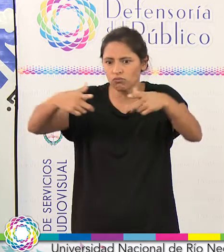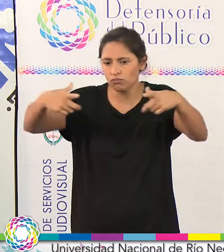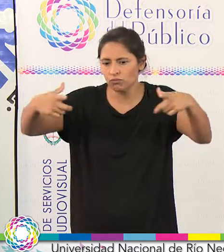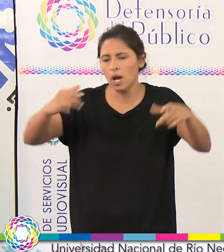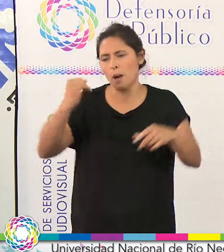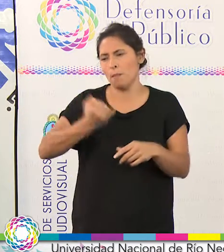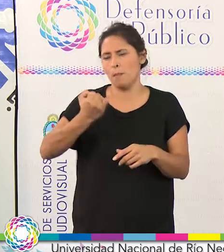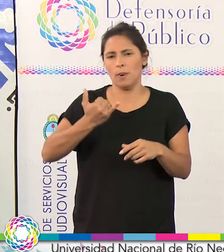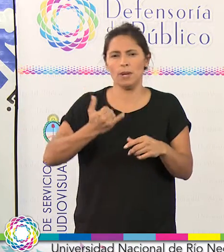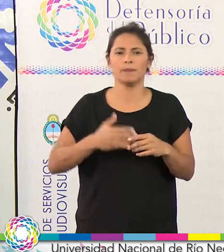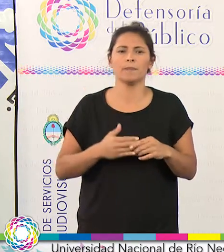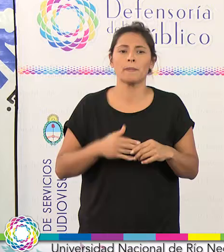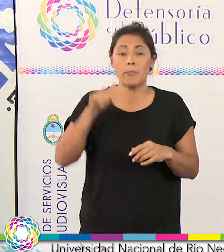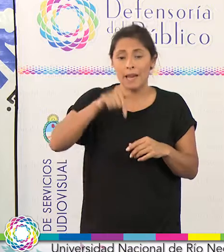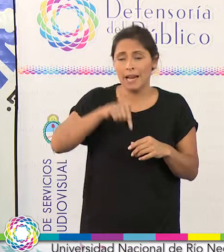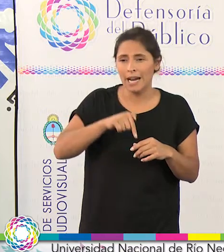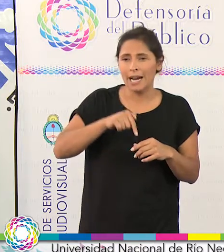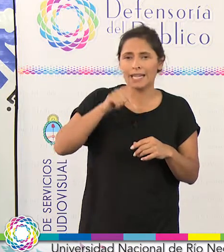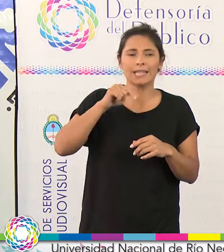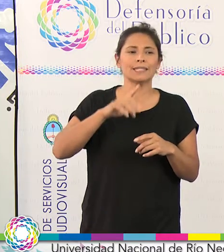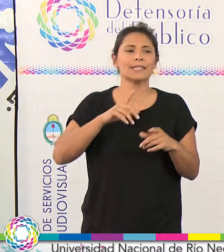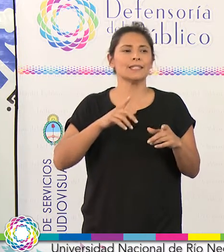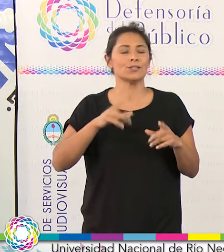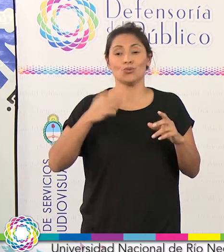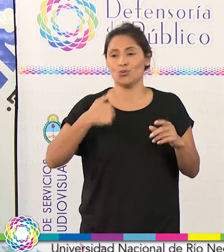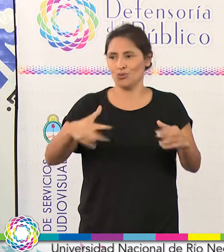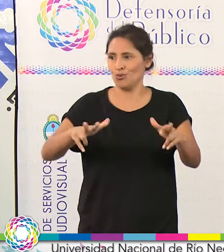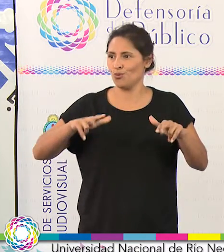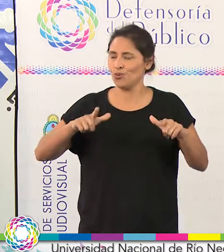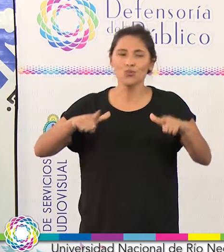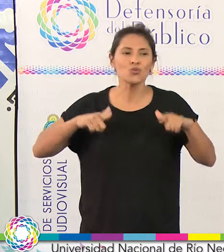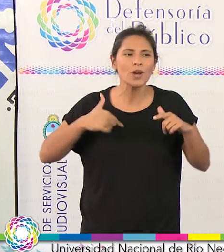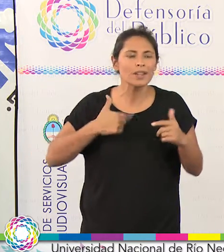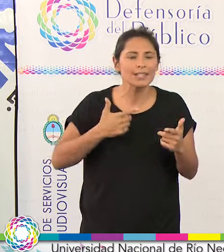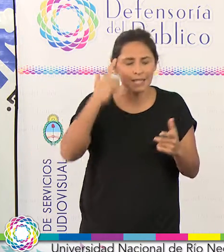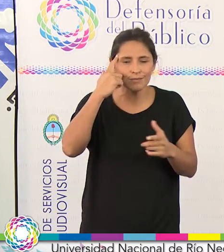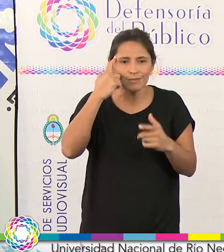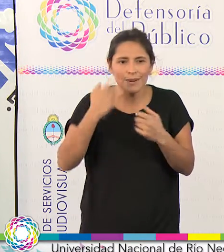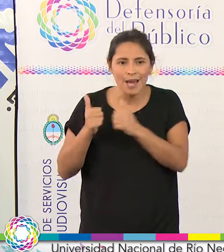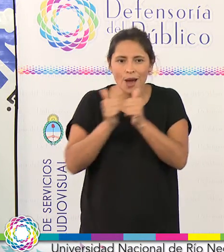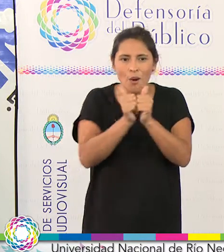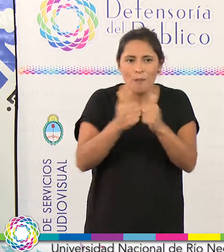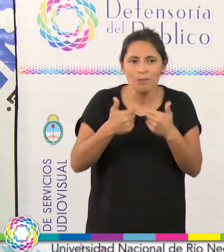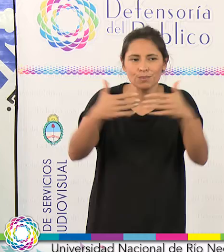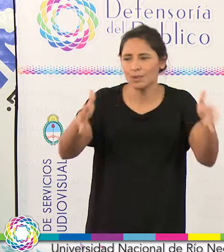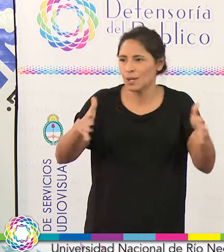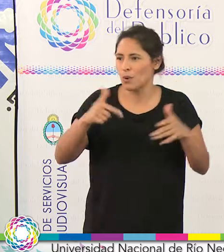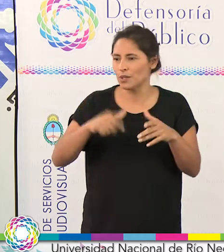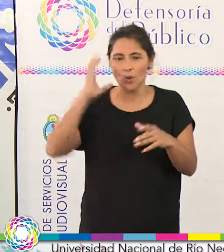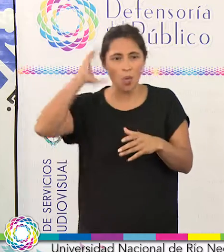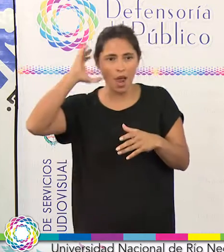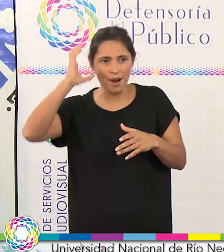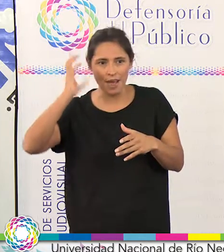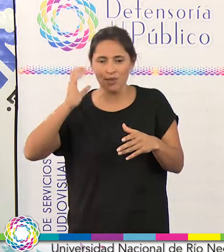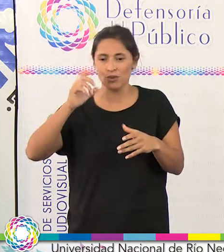interesante. Desde acá tuvimos la suerte de acompañar con la compañera Magali la inauguración de una radio, ¿no? De la comunidad mapuche en el norte